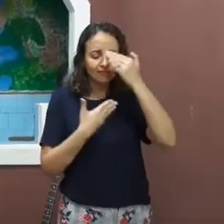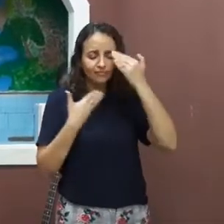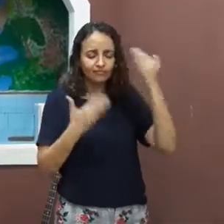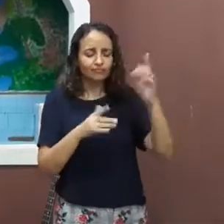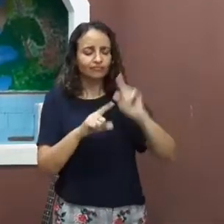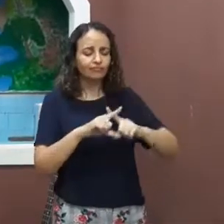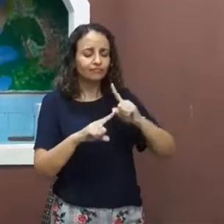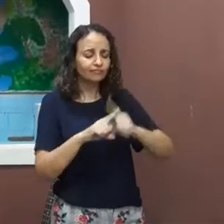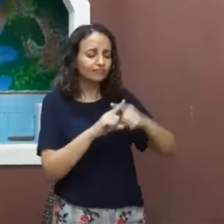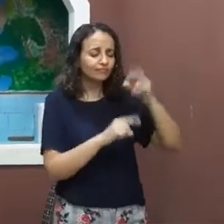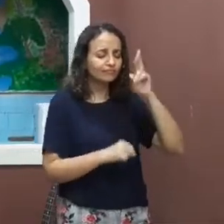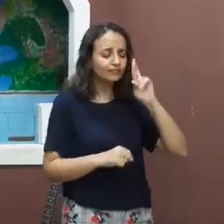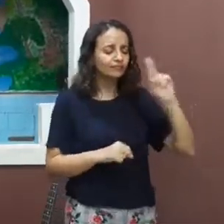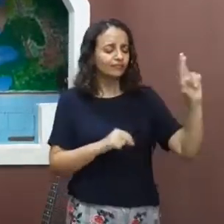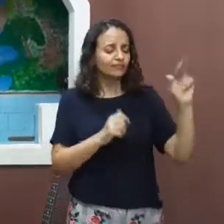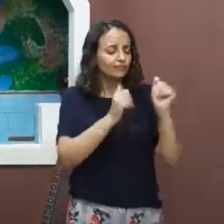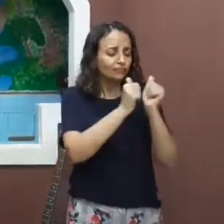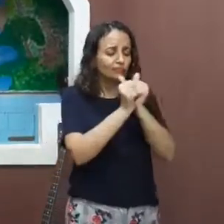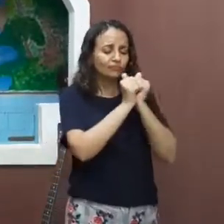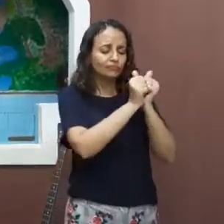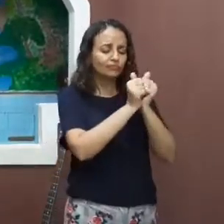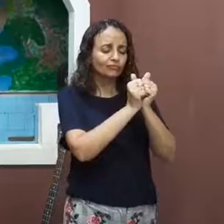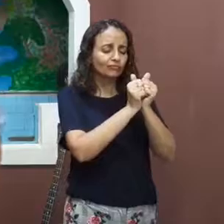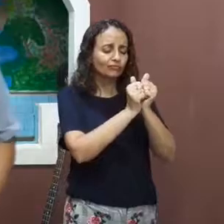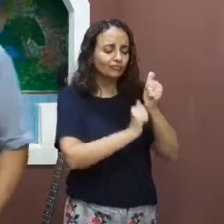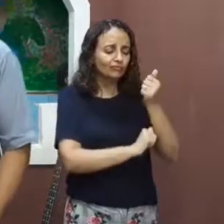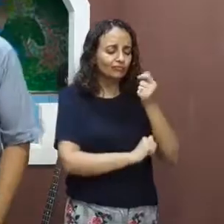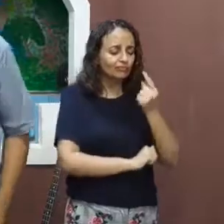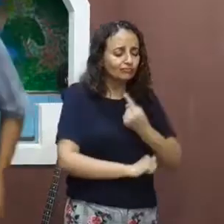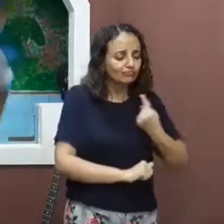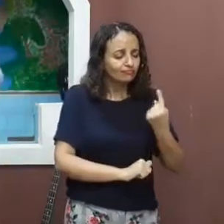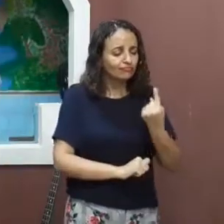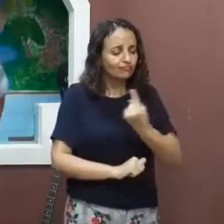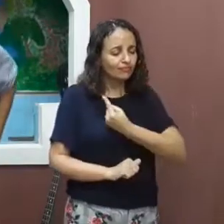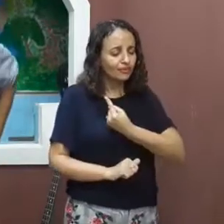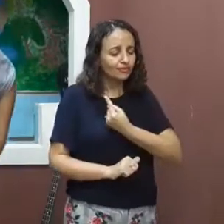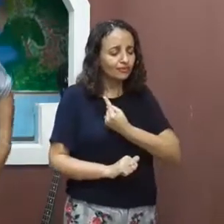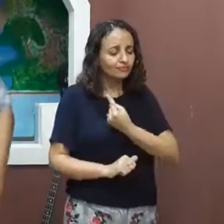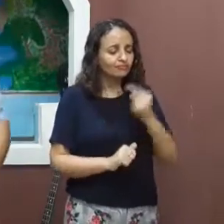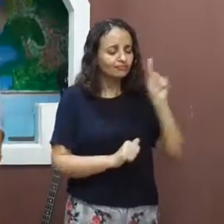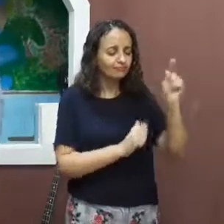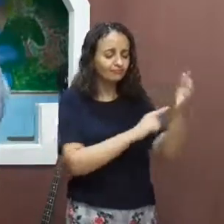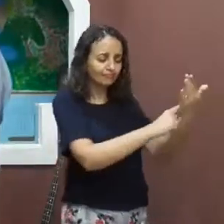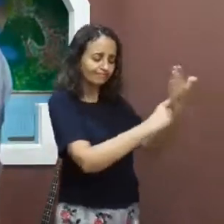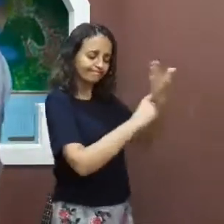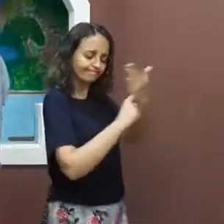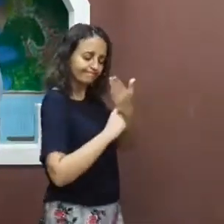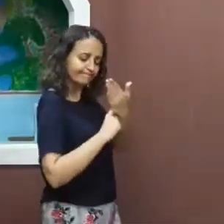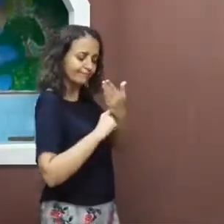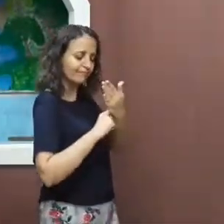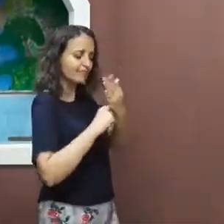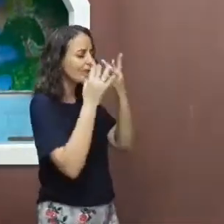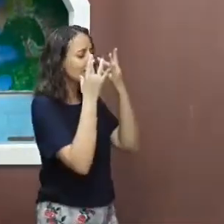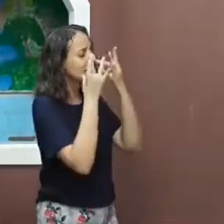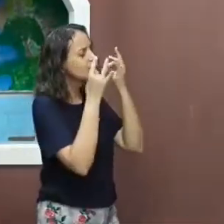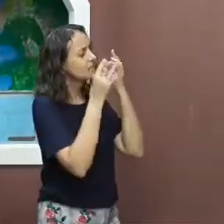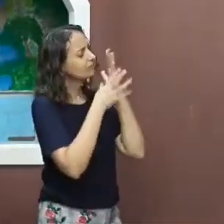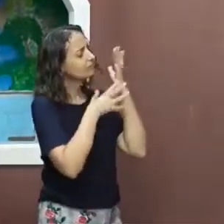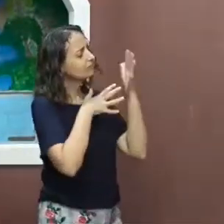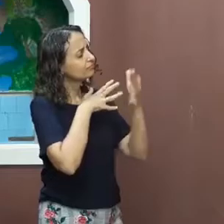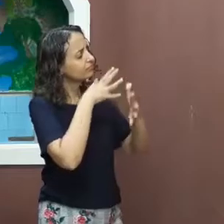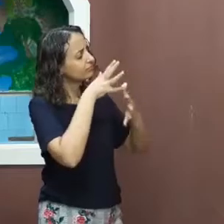porque aqui nós viemos ajudados pelo Senhor, Pai, para ouvir mais uma porção da tua palavra, Senhor Deus. Possamos